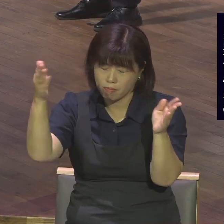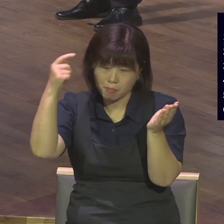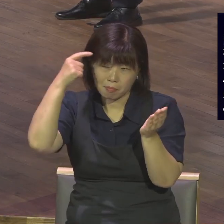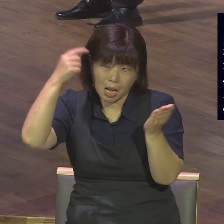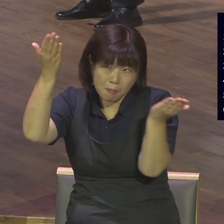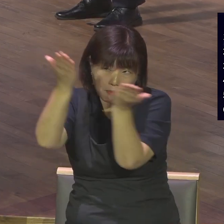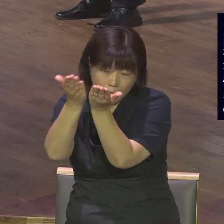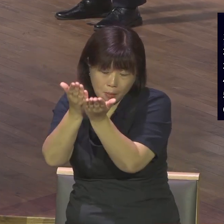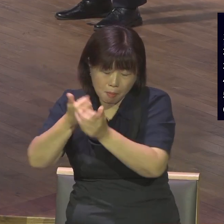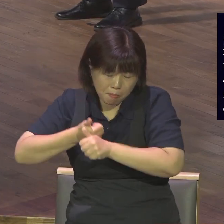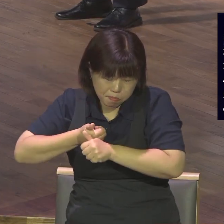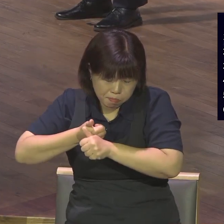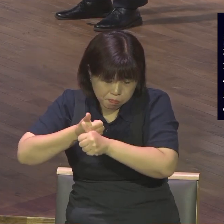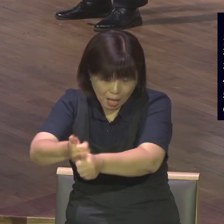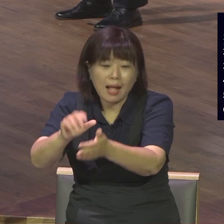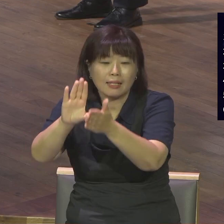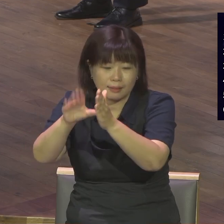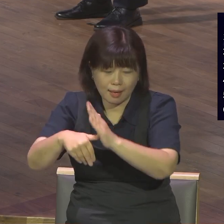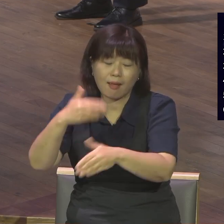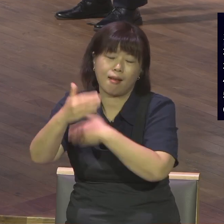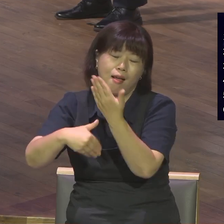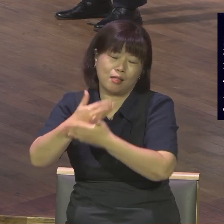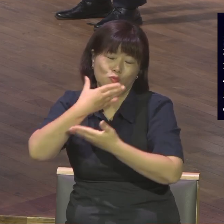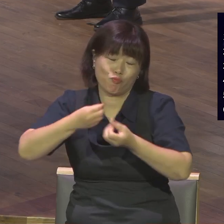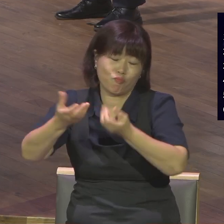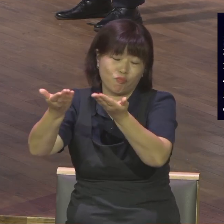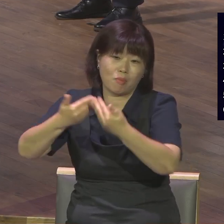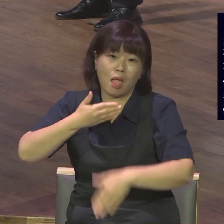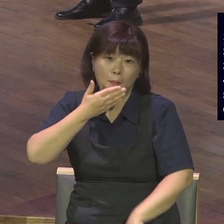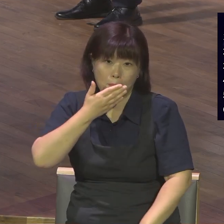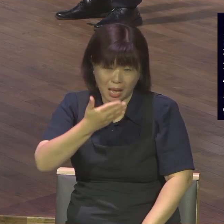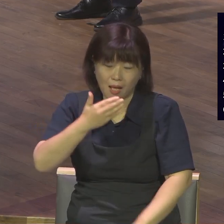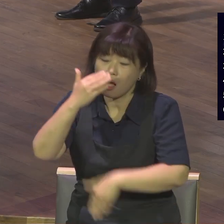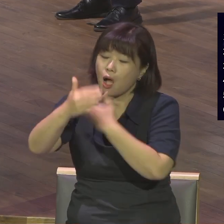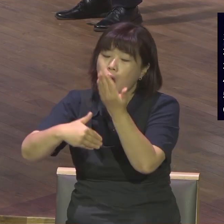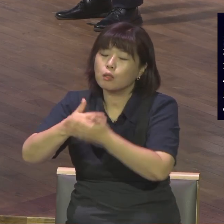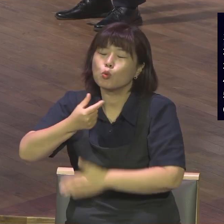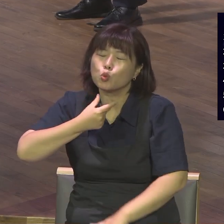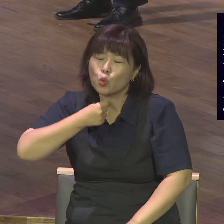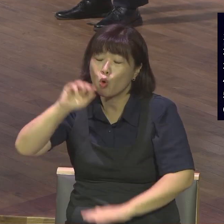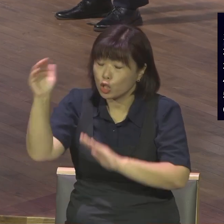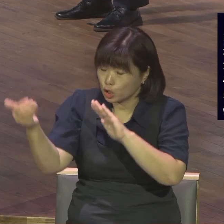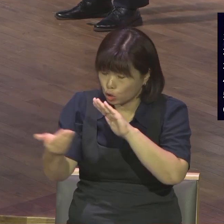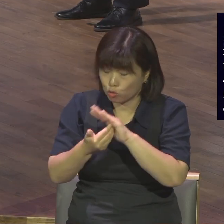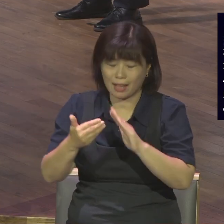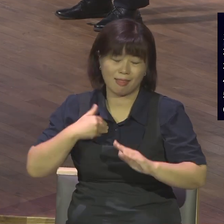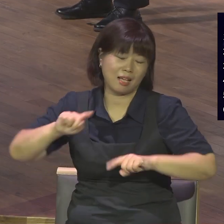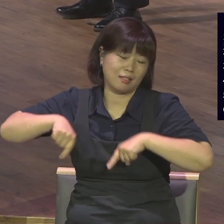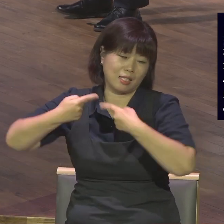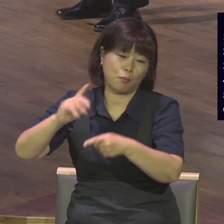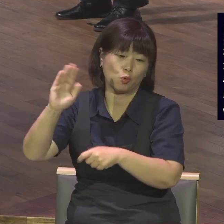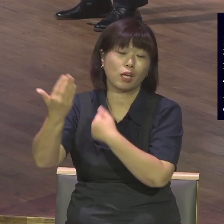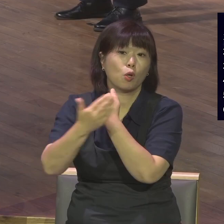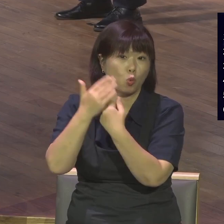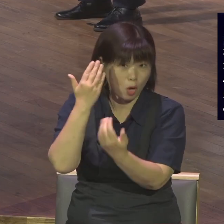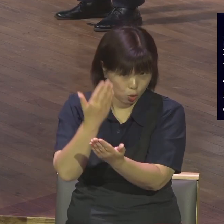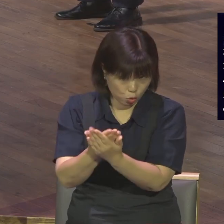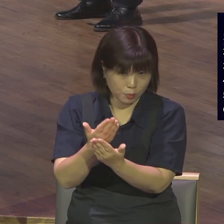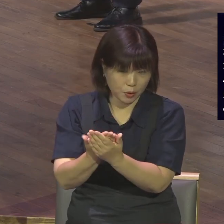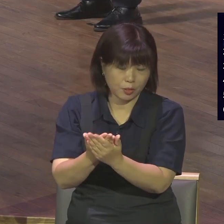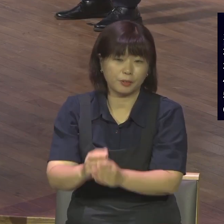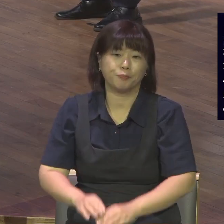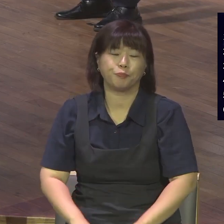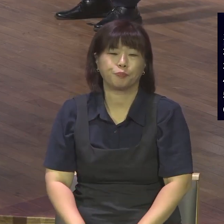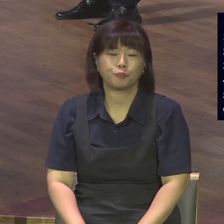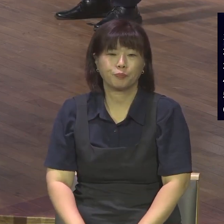연합선교회와 스타트만 2025를 통해 하나님의 소원이 이루어지게 하여 주시옵소서. 우리의 인생이 이 속에 있게 하여